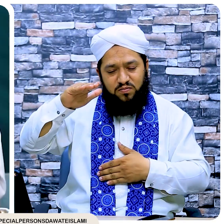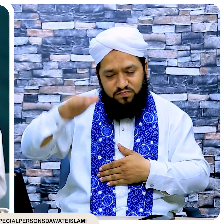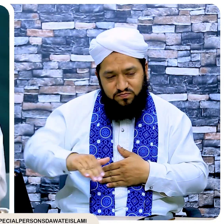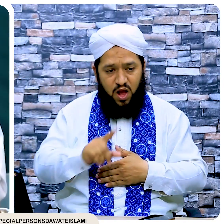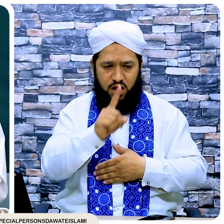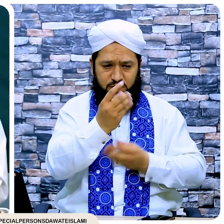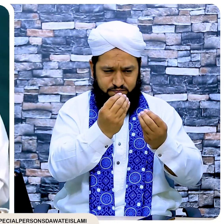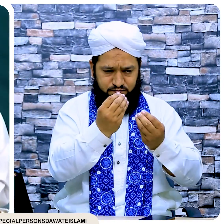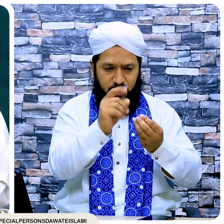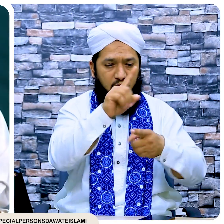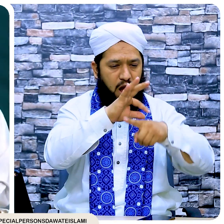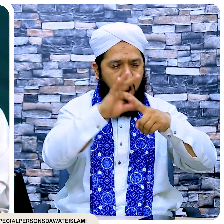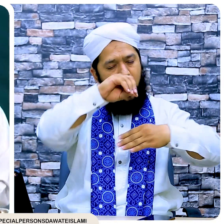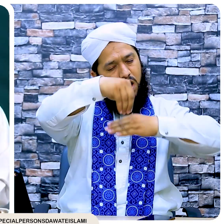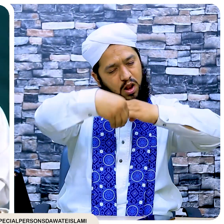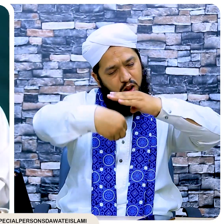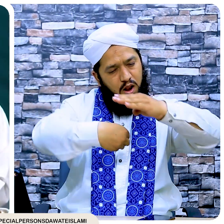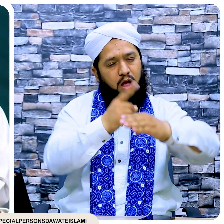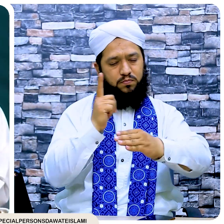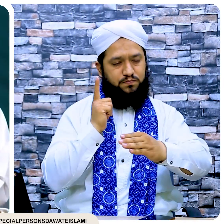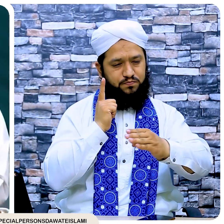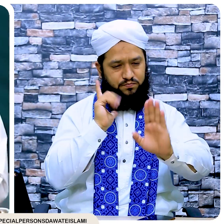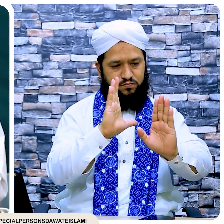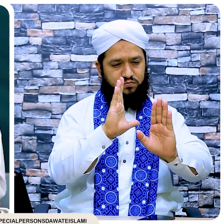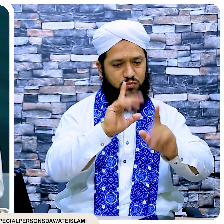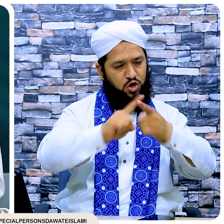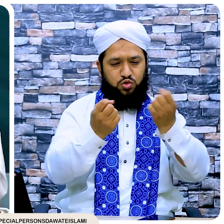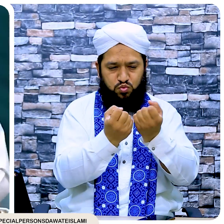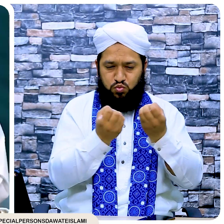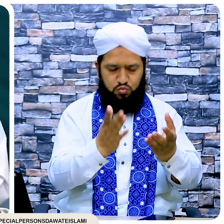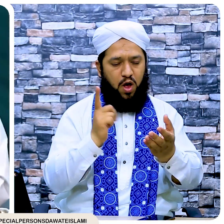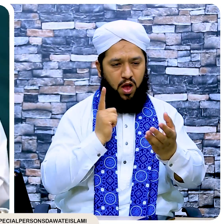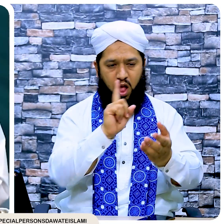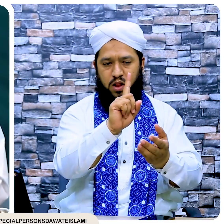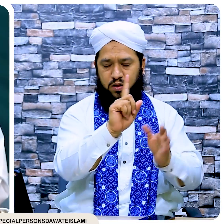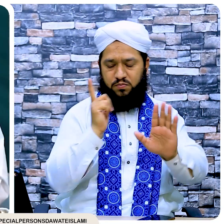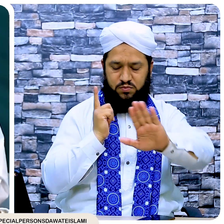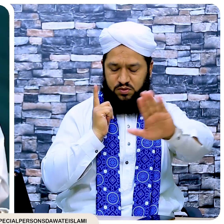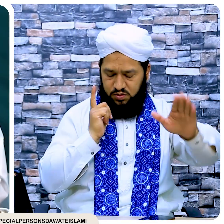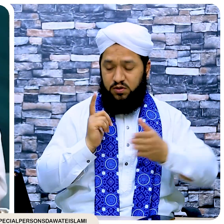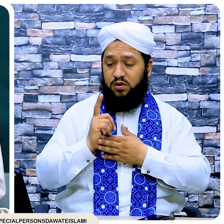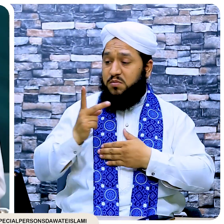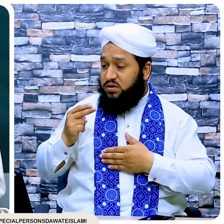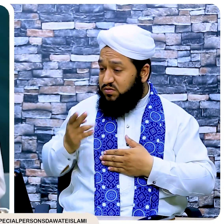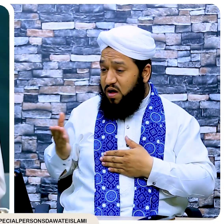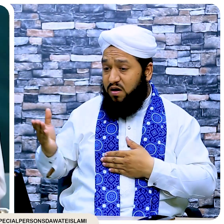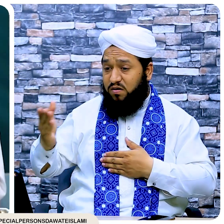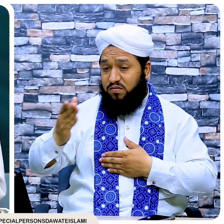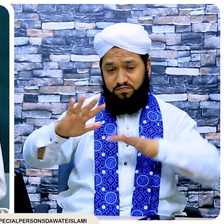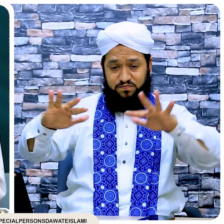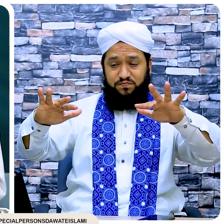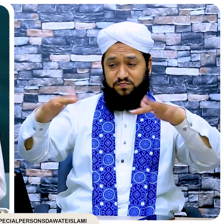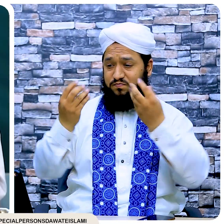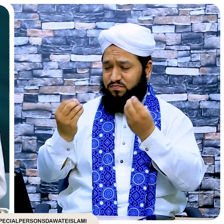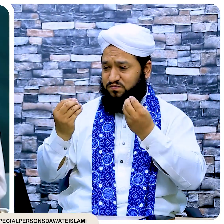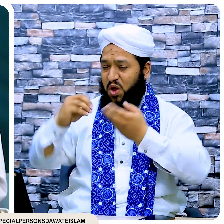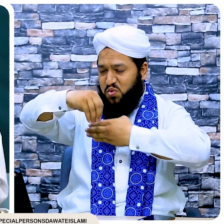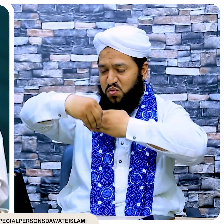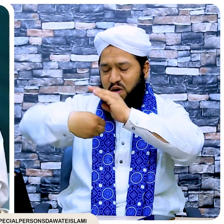تعالیٰ عنہ نے ان سے 1 رات کی مہلت لے لی، 1 رات کی ڈیڈ لائن لی۔ امام حسین رضی اللہ تعالیٰ عنہ اپنے اہل خانہ اور ساتھیوں سے فرما رہے